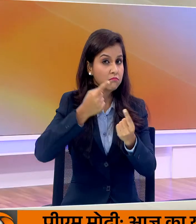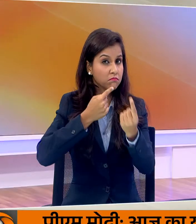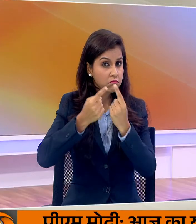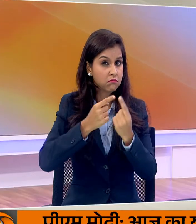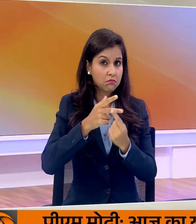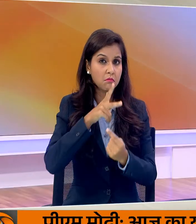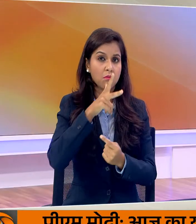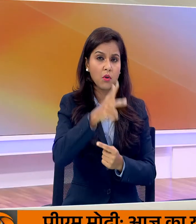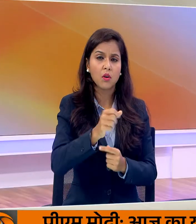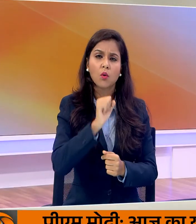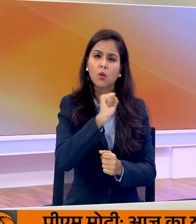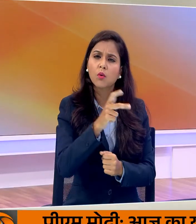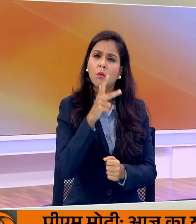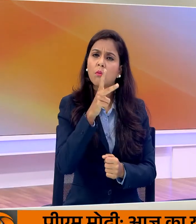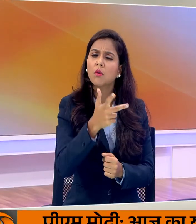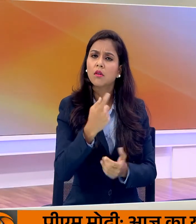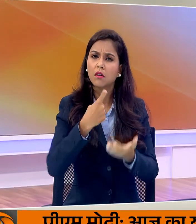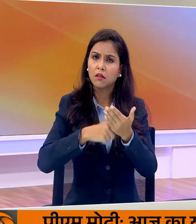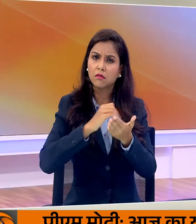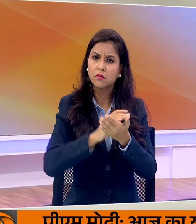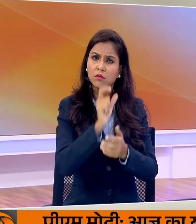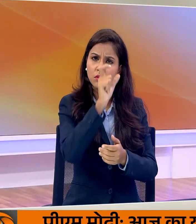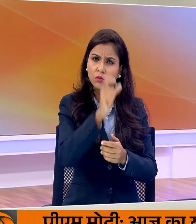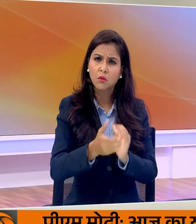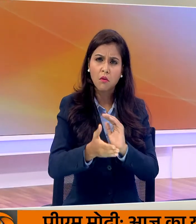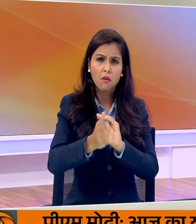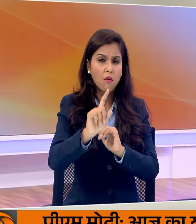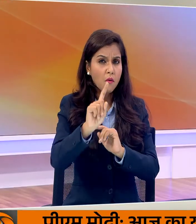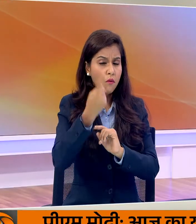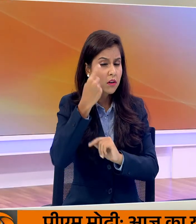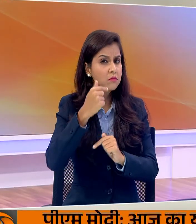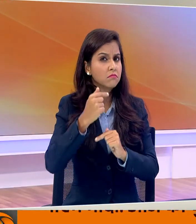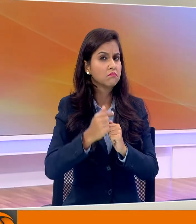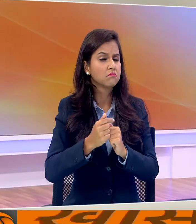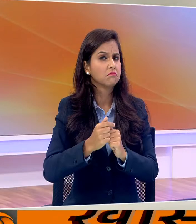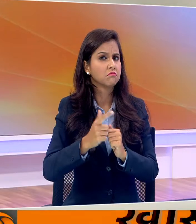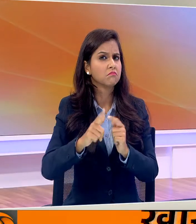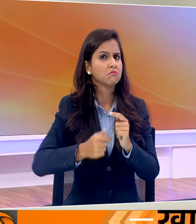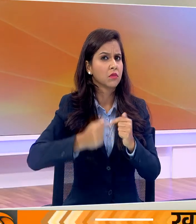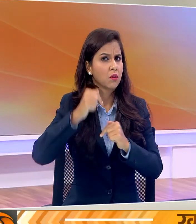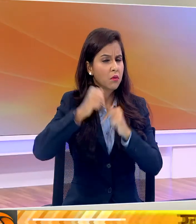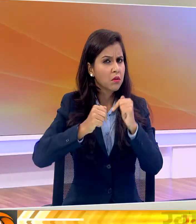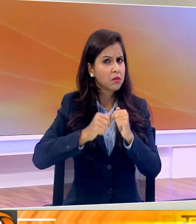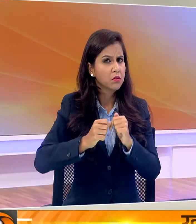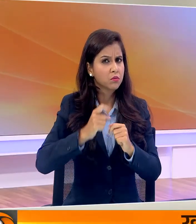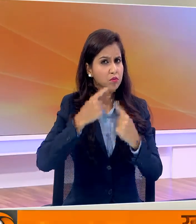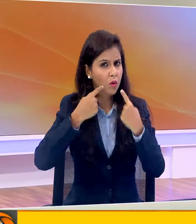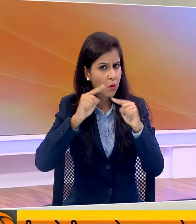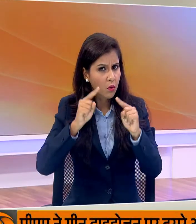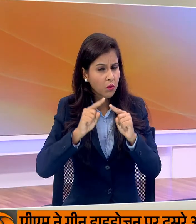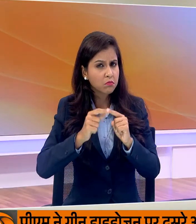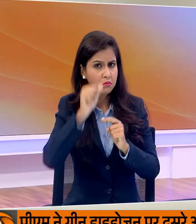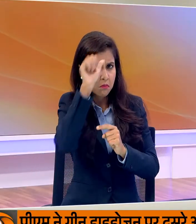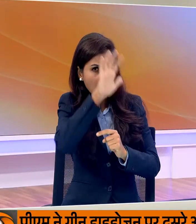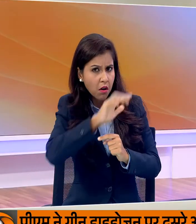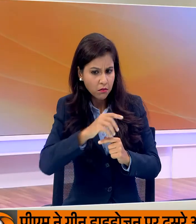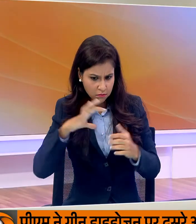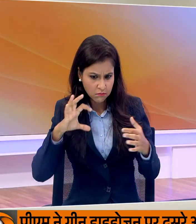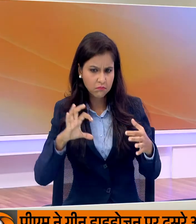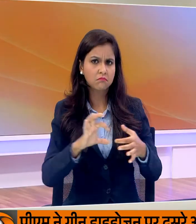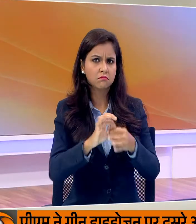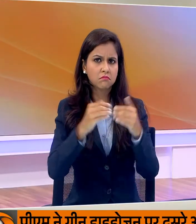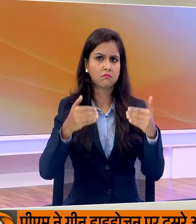बताया। उनका कहना है कि राहुल गांधी पहले नेता प्रतिपक्ष हैं जिन्होंने घोषित भारत विरोधी सांसद के साथ मुलाकात